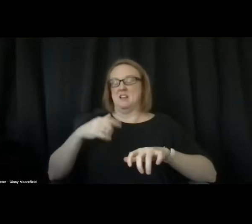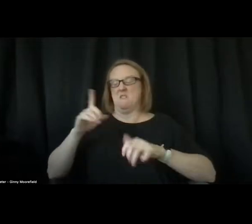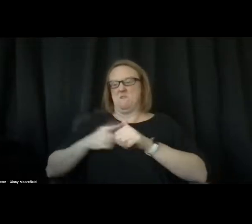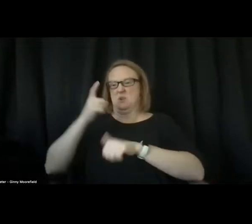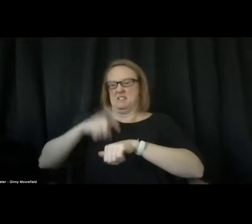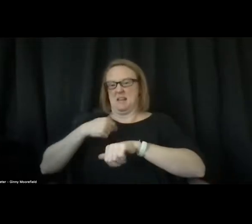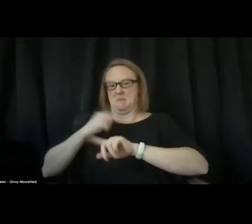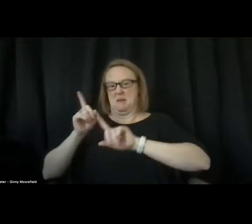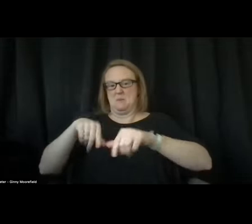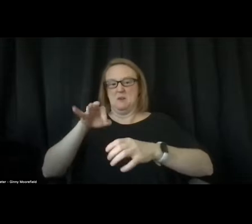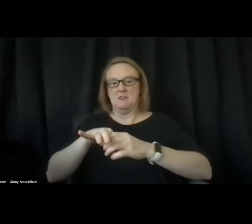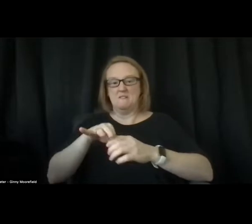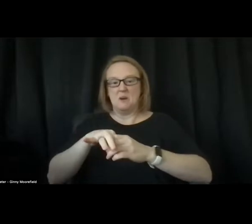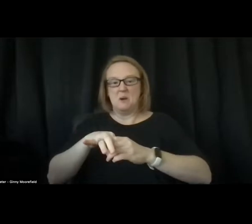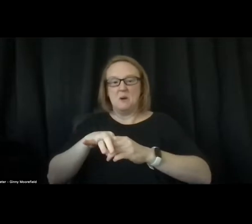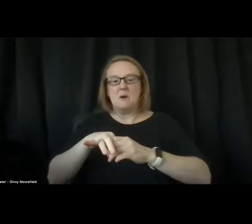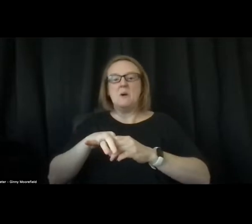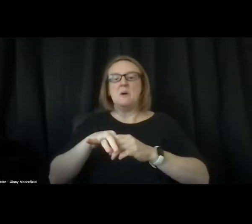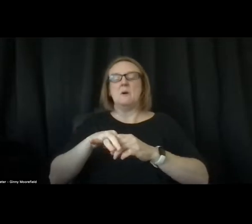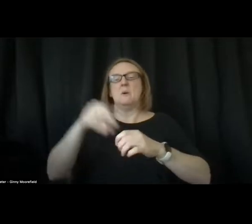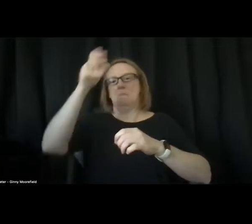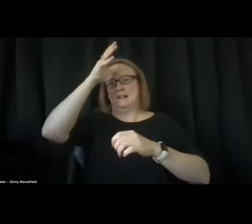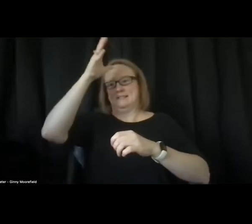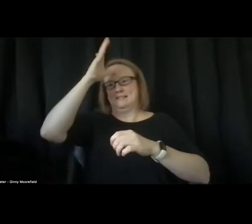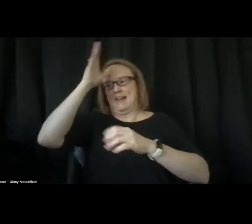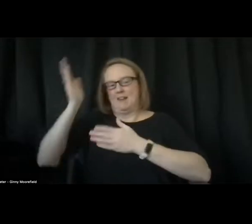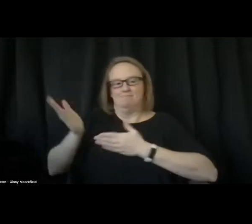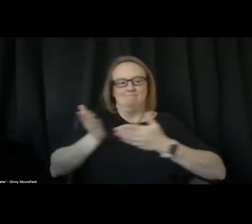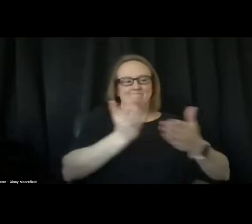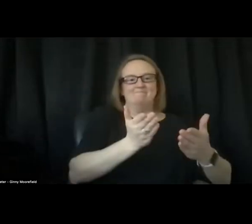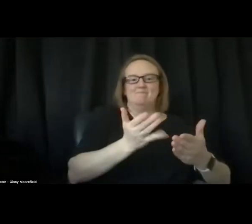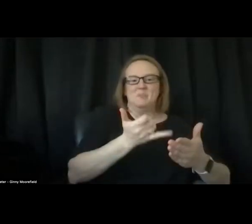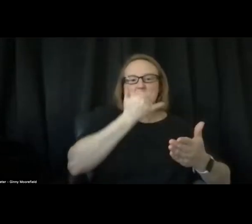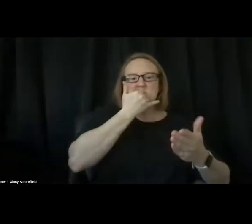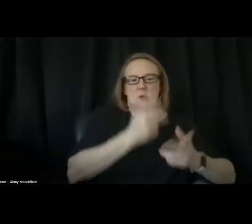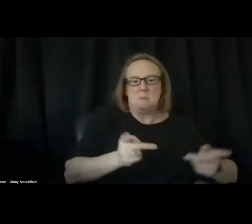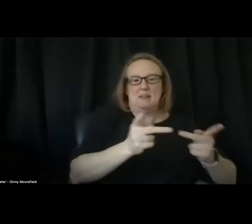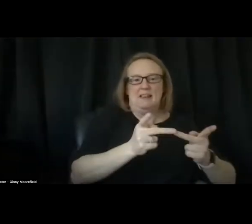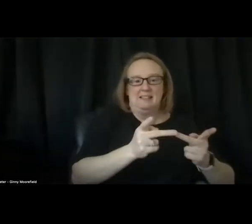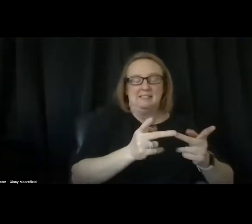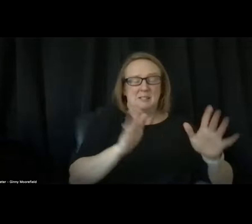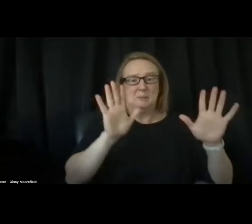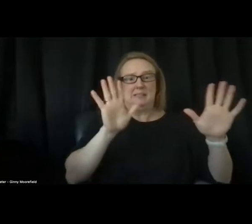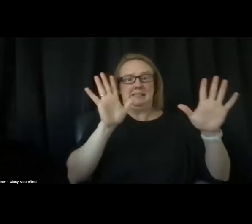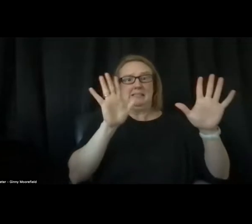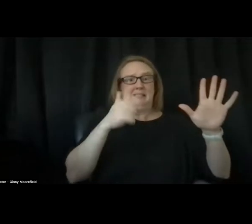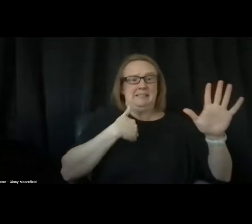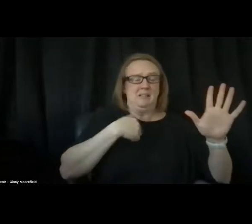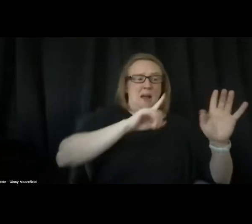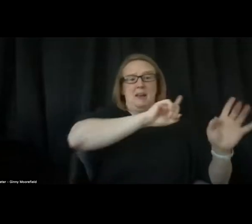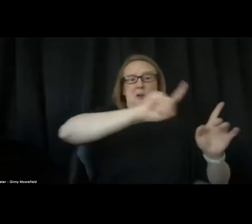votar y tuvimos que ir a un lugar diferente y llegamos allí Justo a tiempo antes de que cerraran